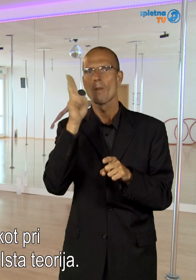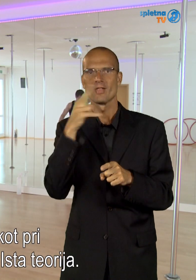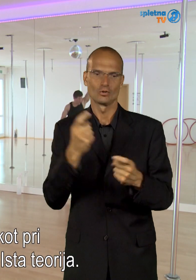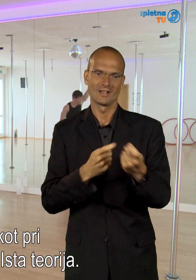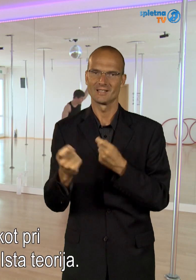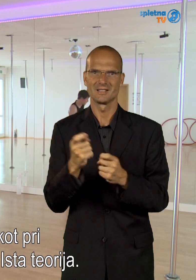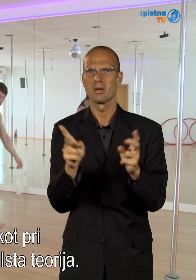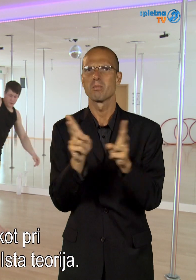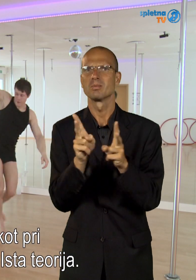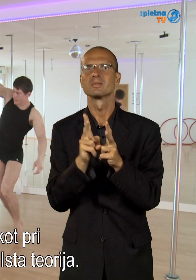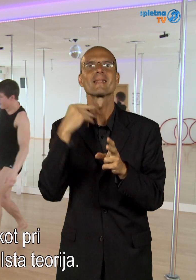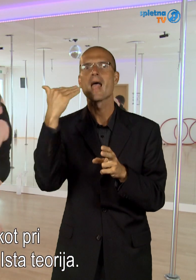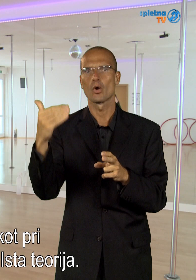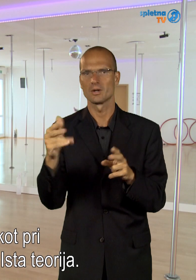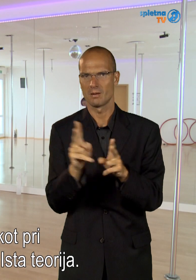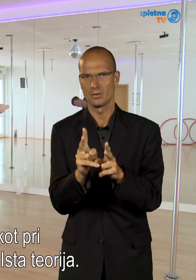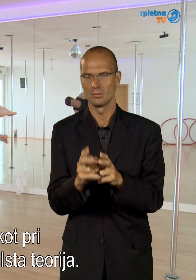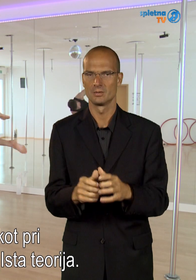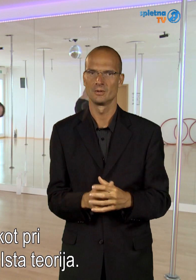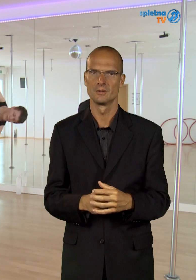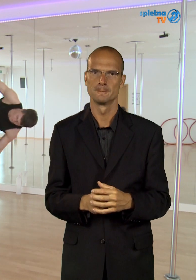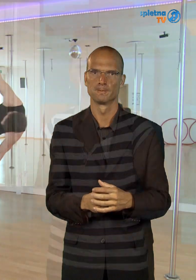drsanju, ista teorija.